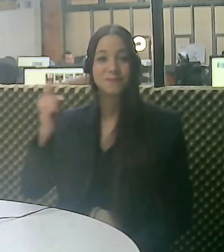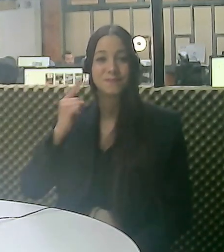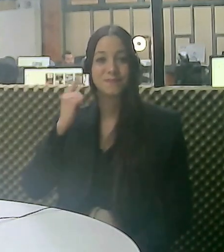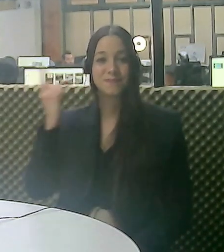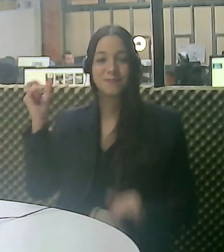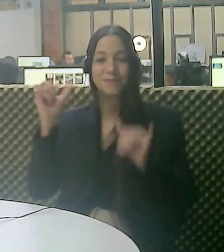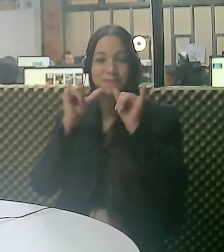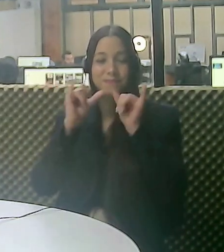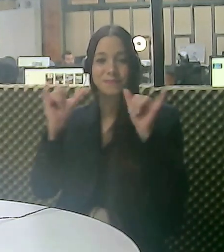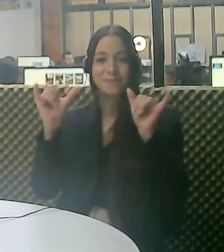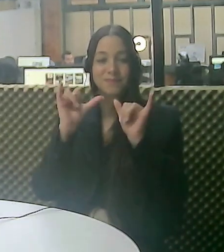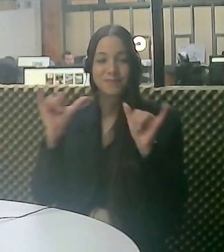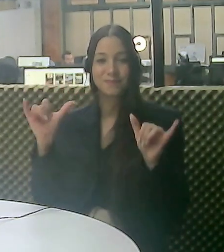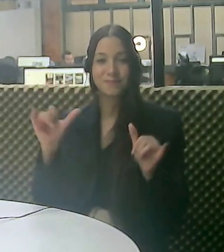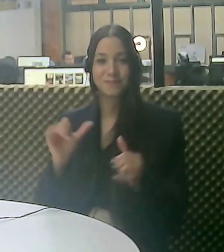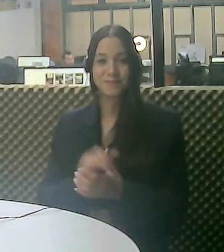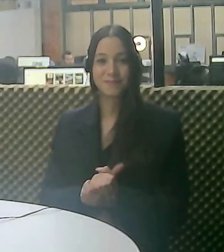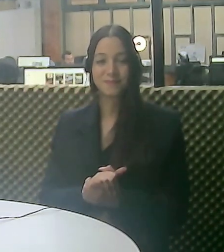de